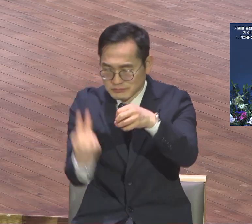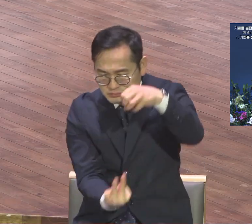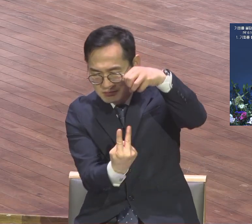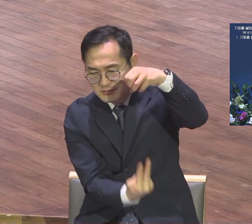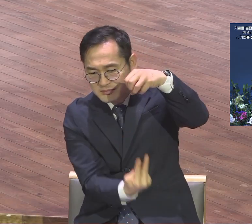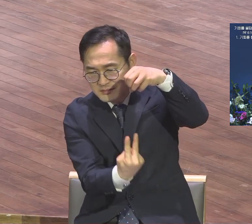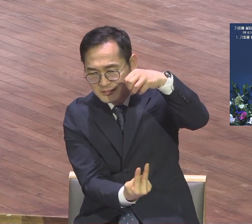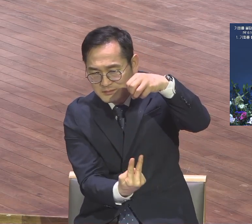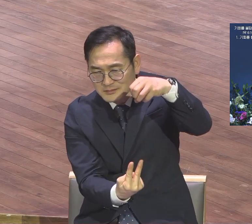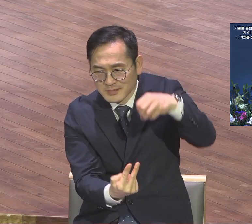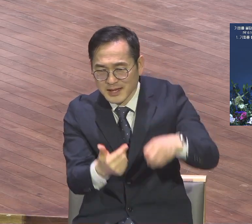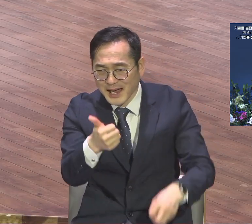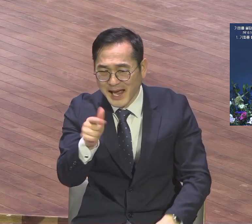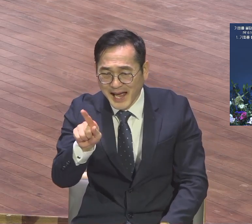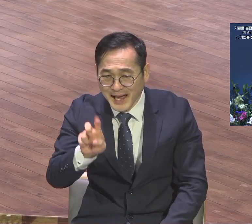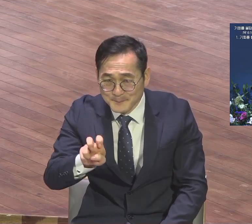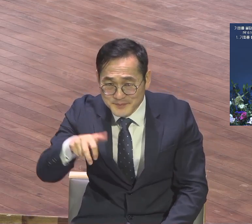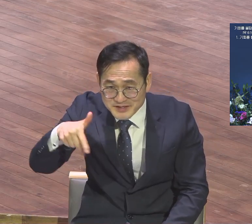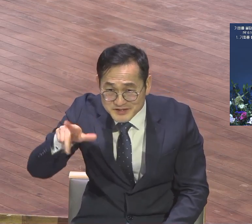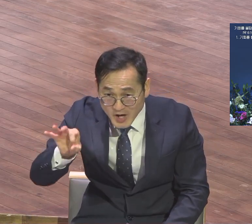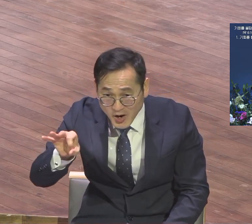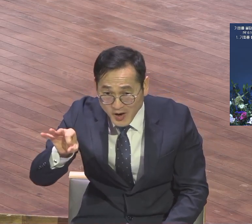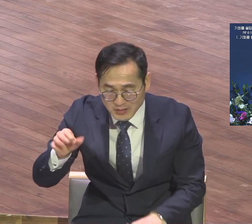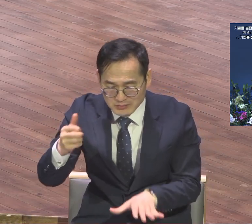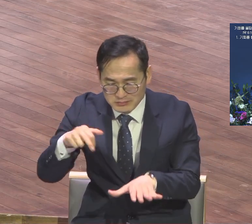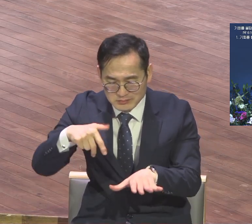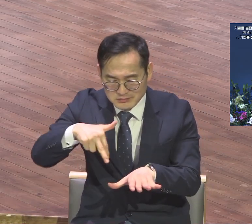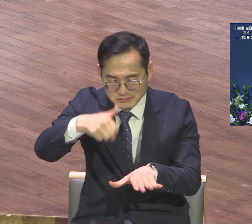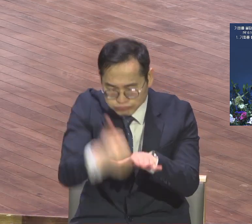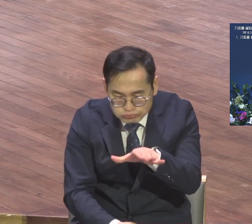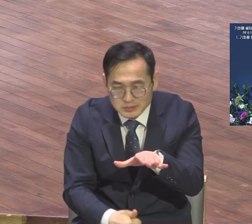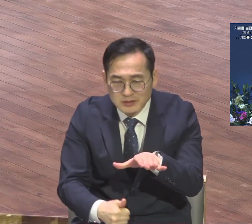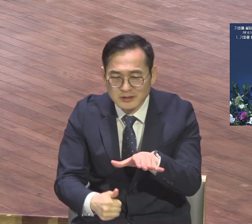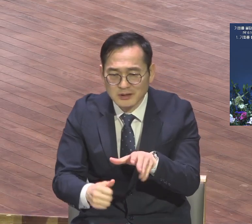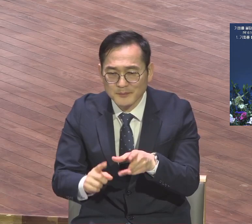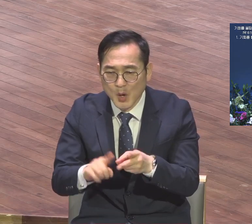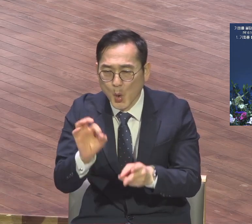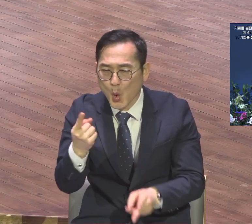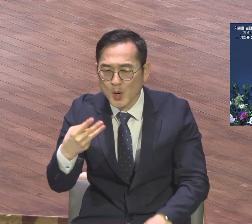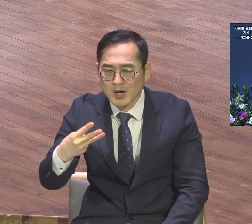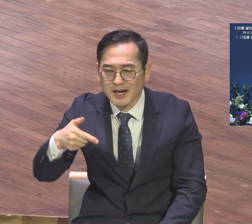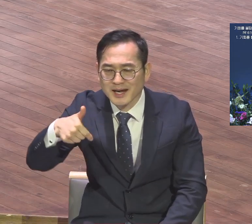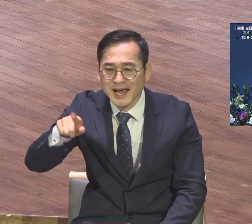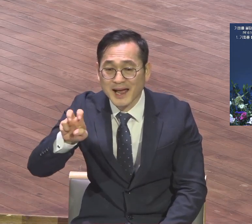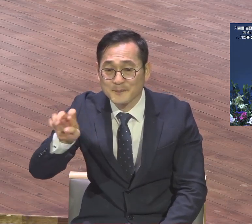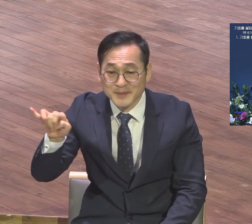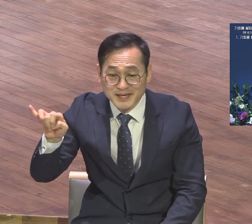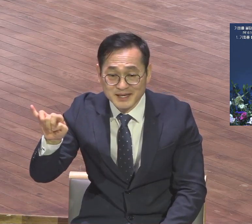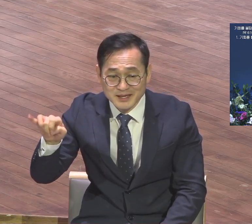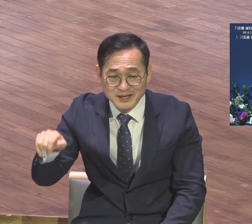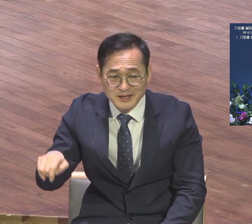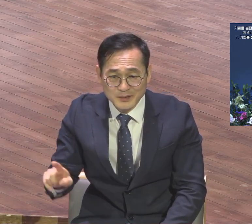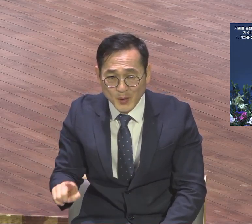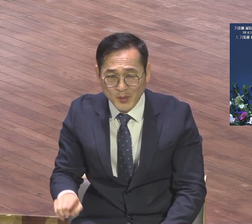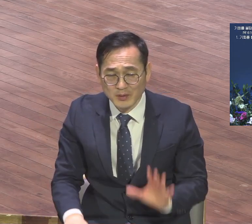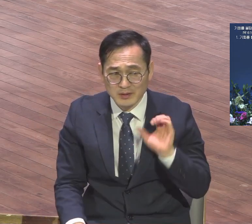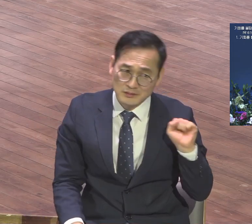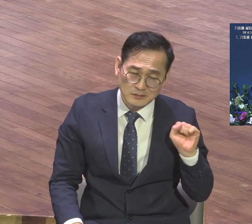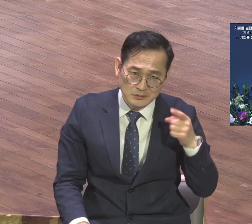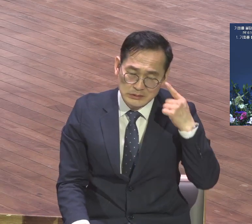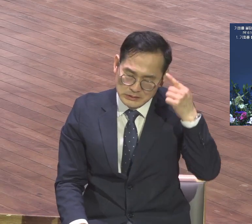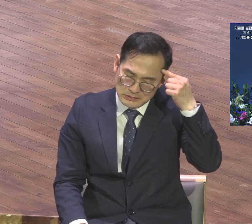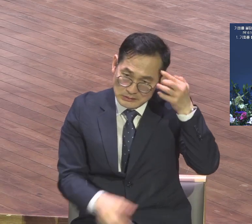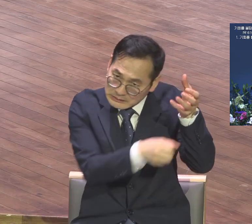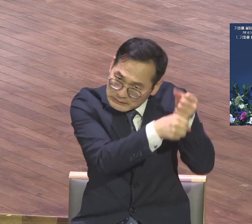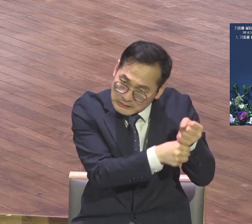이들이 예수님으로 인해서 덫에 걸려버렸다. 예수라는 선입견 편견 때문에 덫에 걸려버렸어.